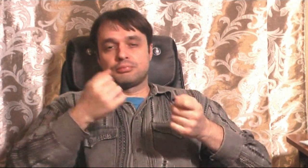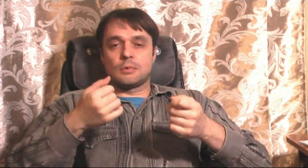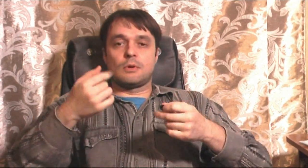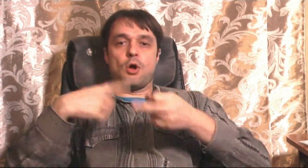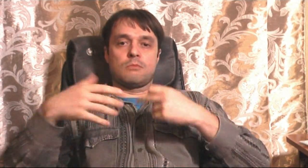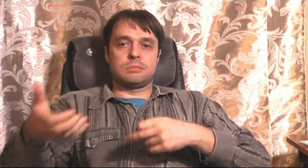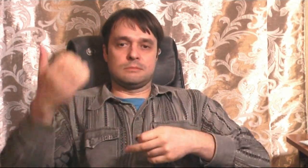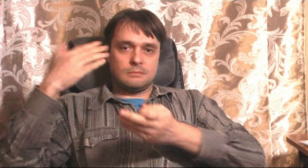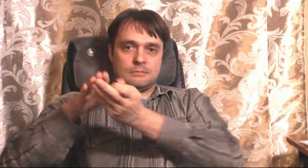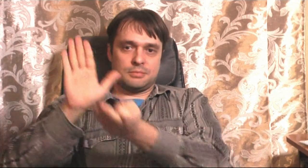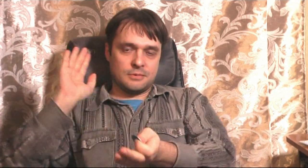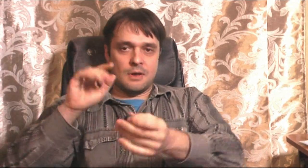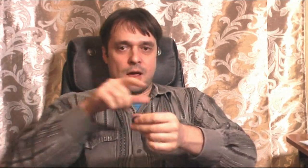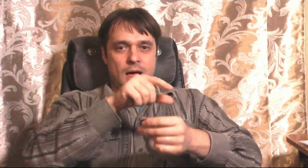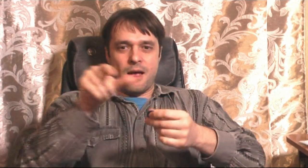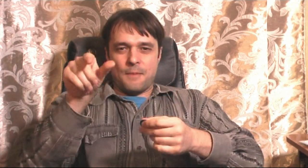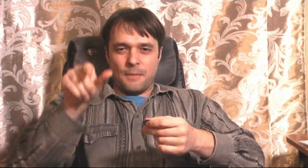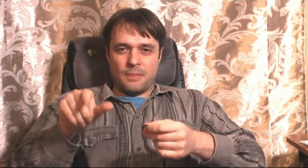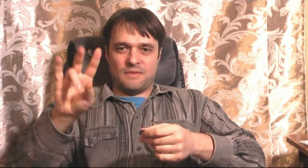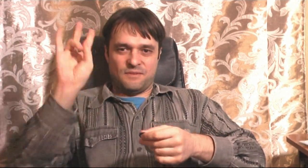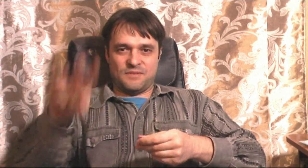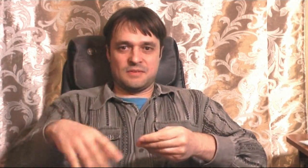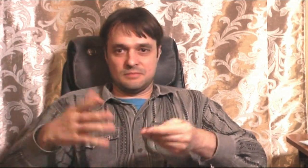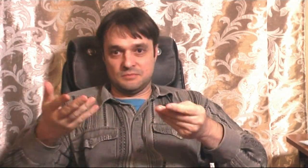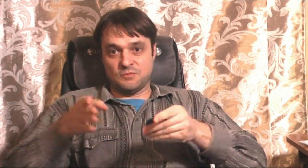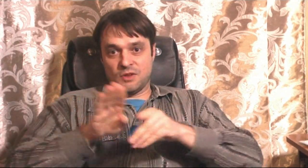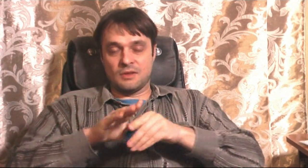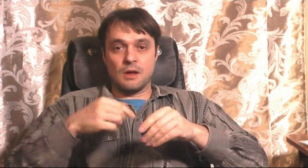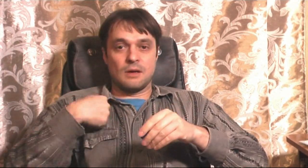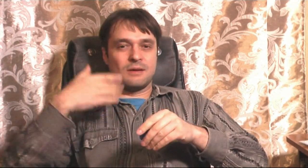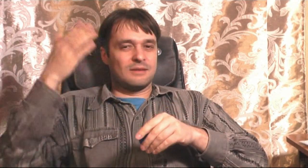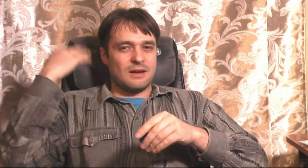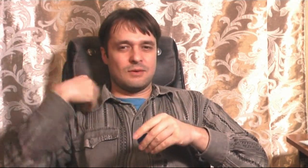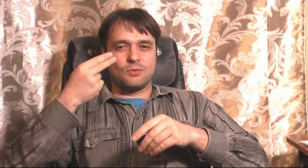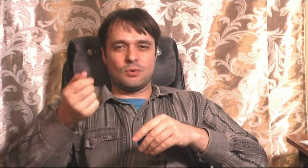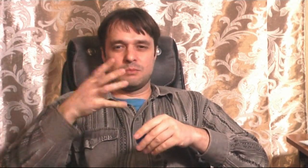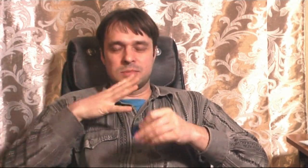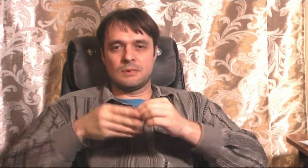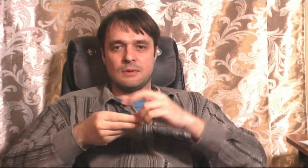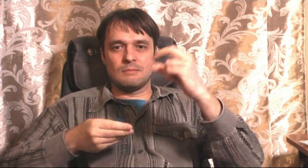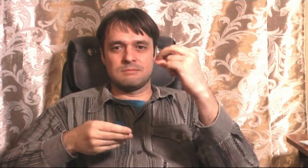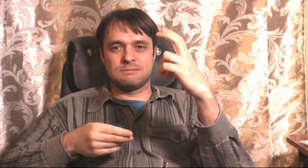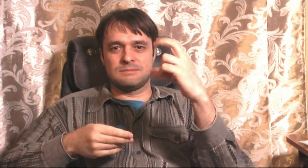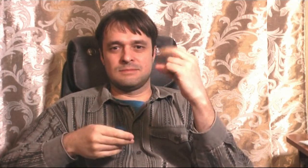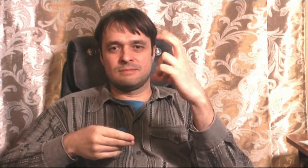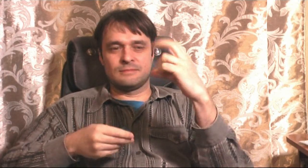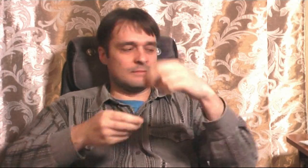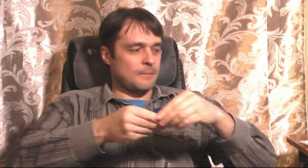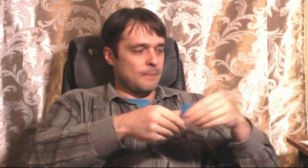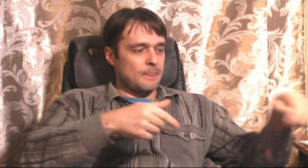первый состав американской команды. И выигрывала этапы североамериканские. Она, по всей видимости, обладает